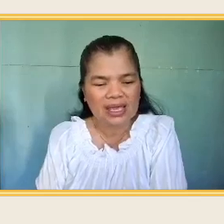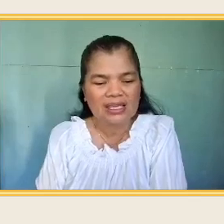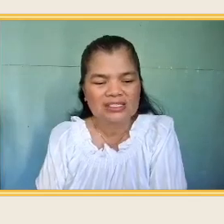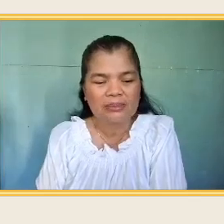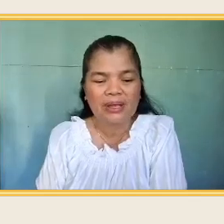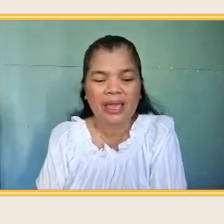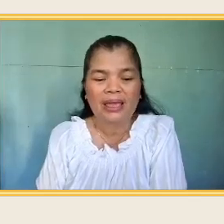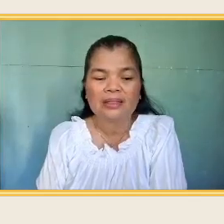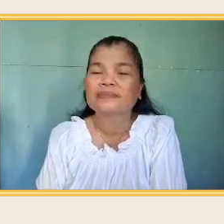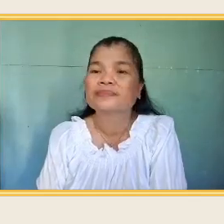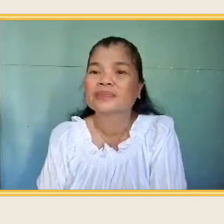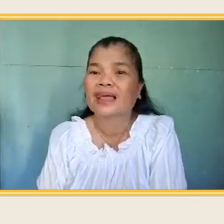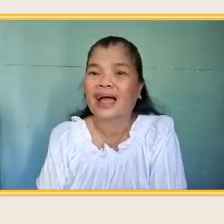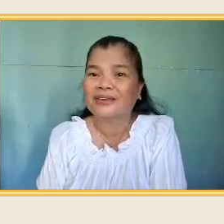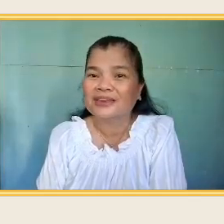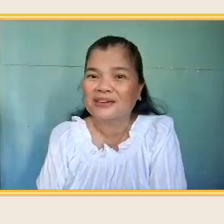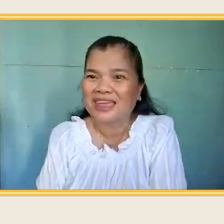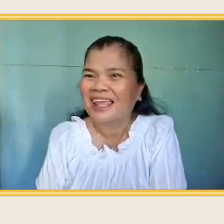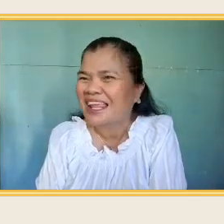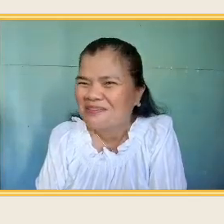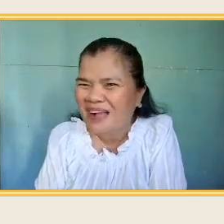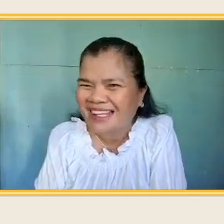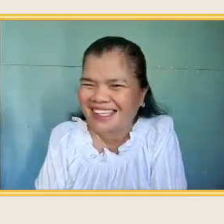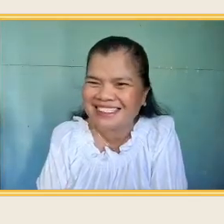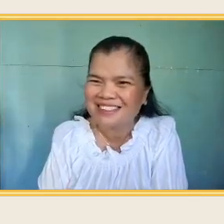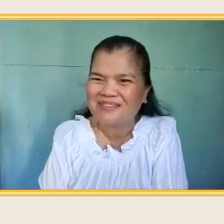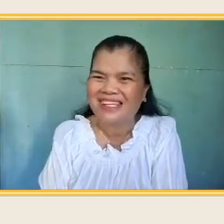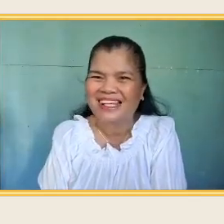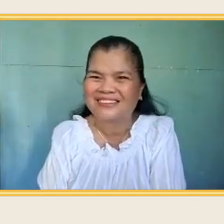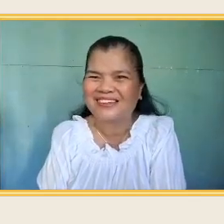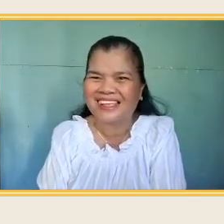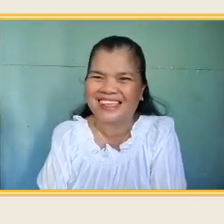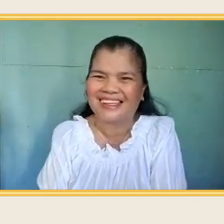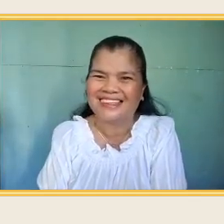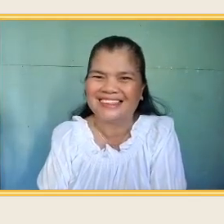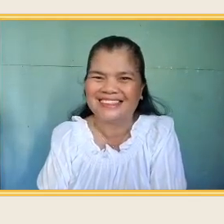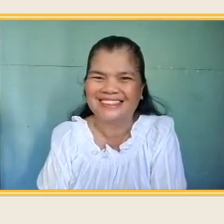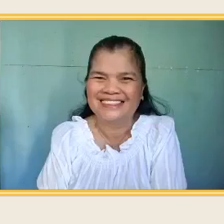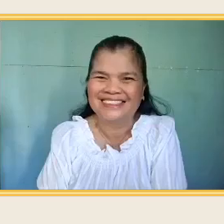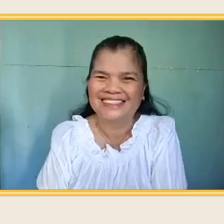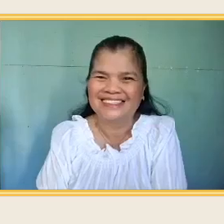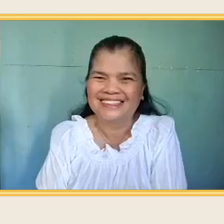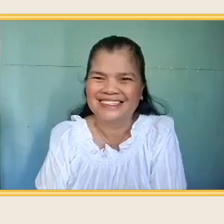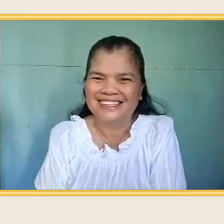next is number 8. Ano daw yan? Anybody? Sino pa nakakuha niyan?